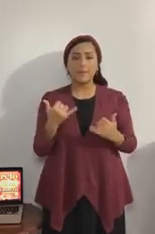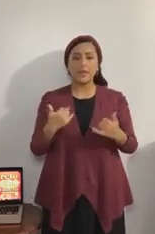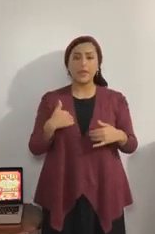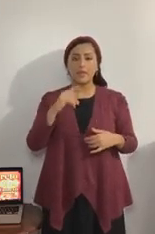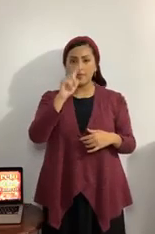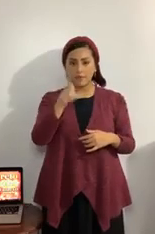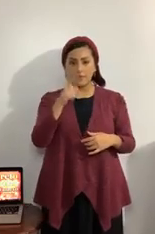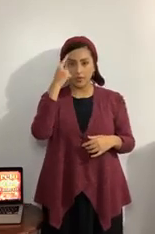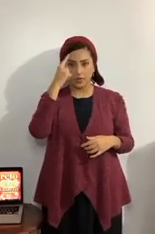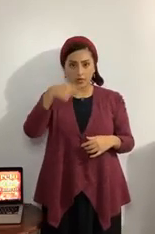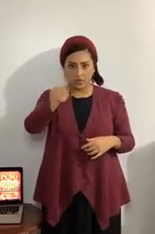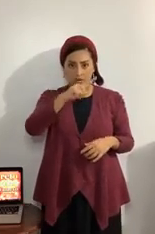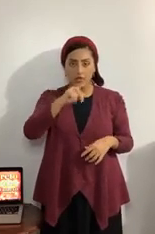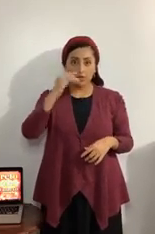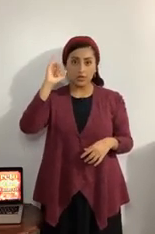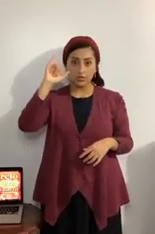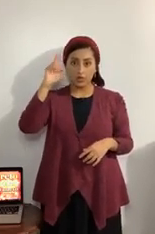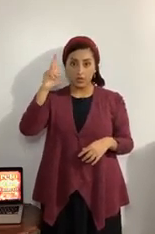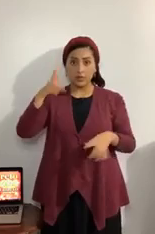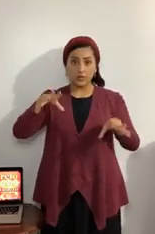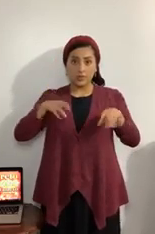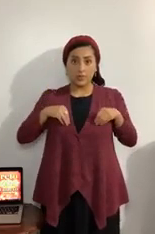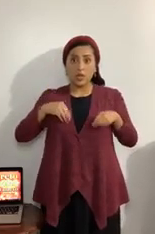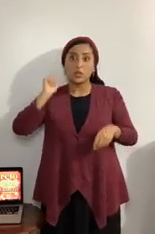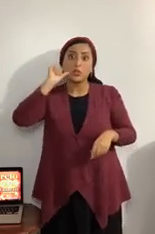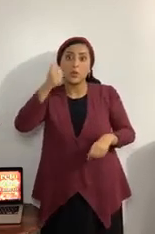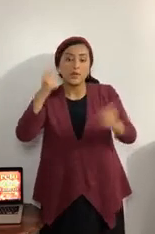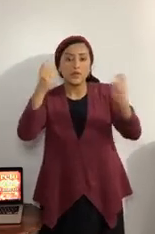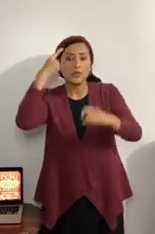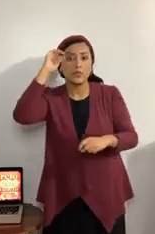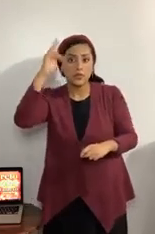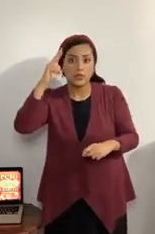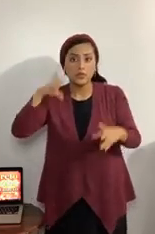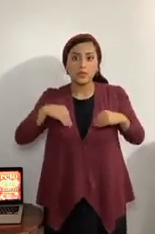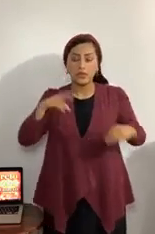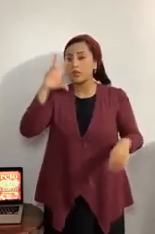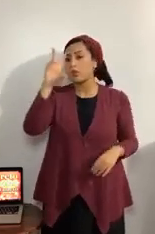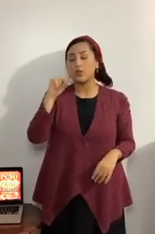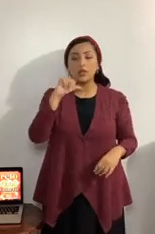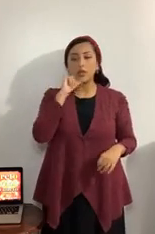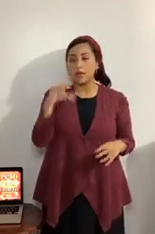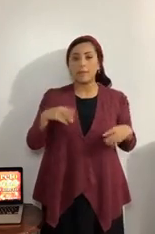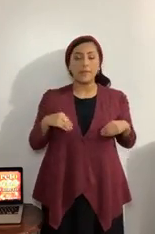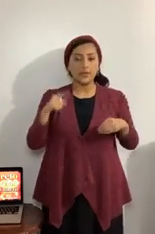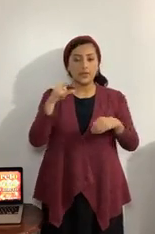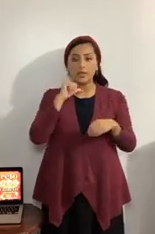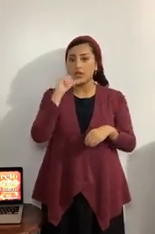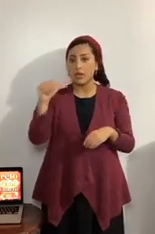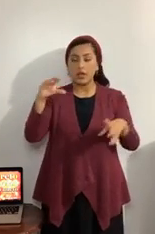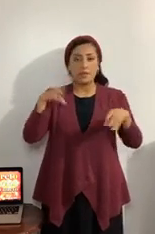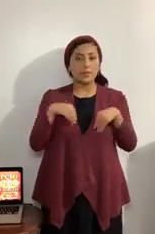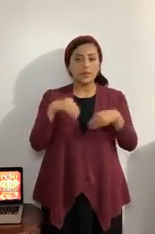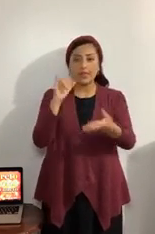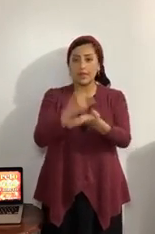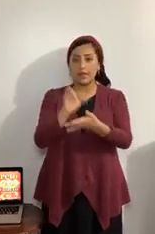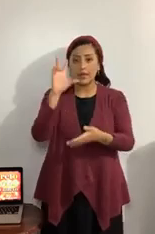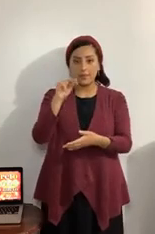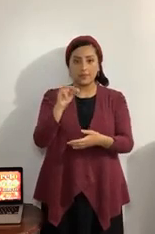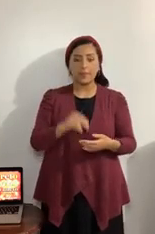era, ¿aceptó Yahweh? ¿Mañana será fiesta para él? No, no lo aceptó. Él no acepta eso. Él aborrece